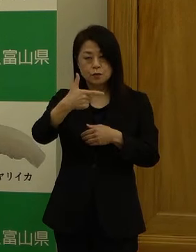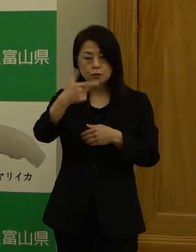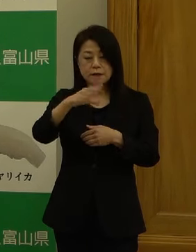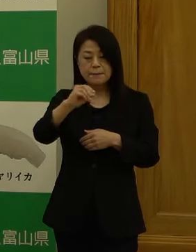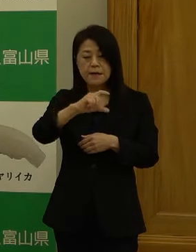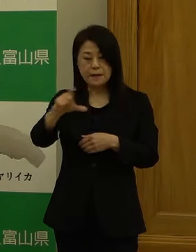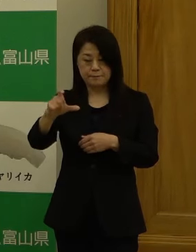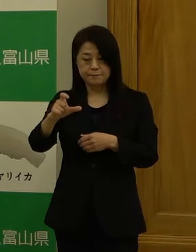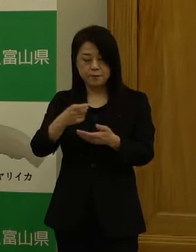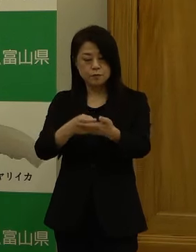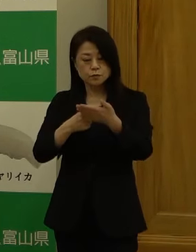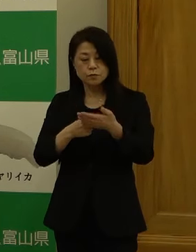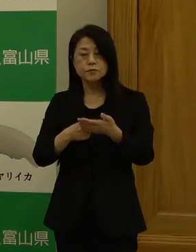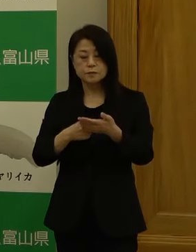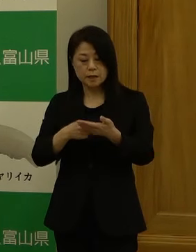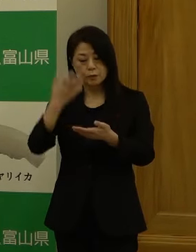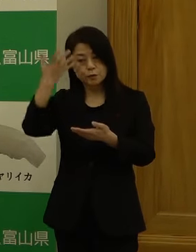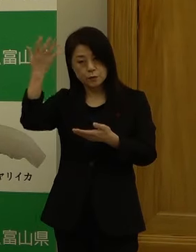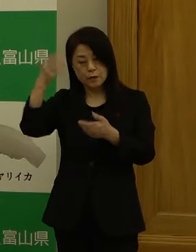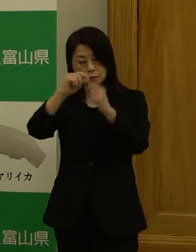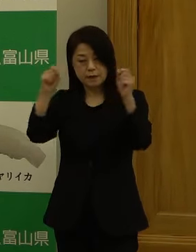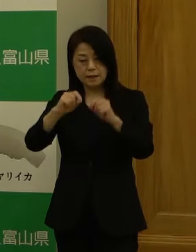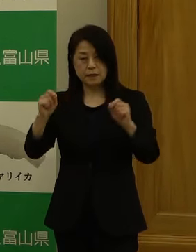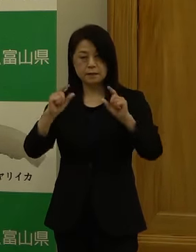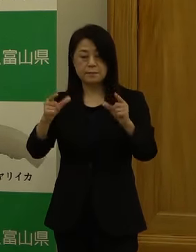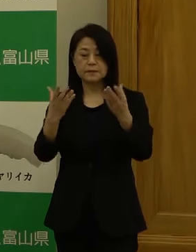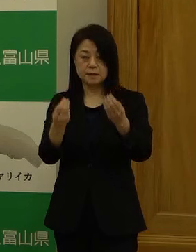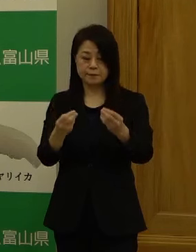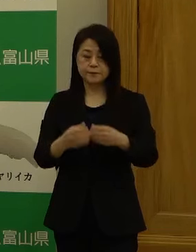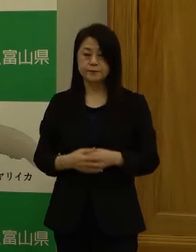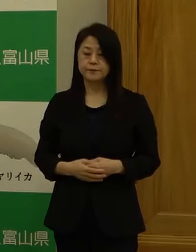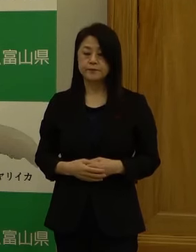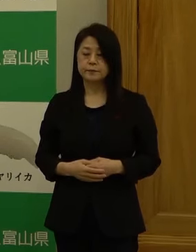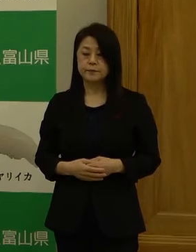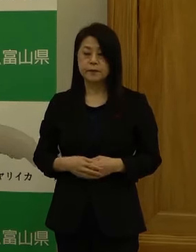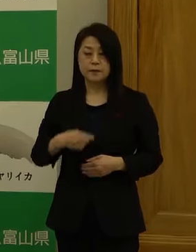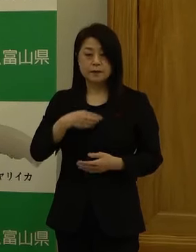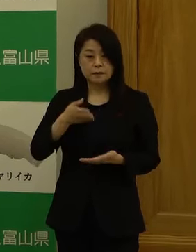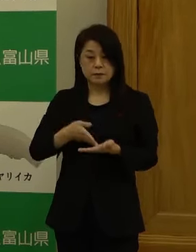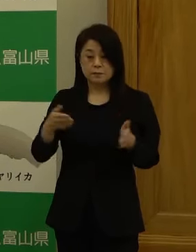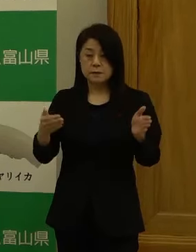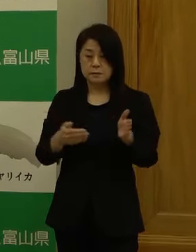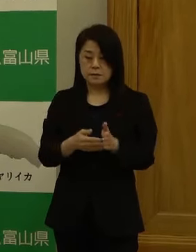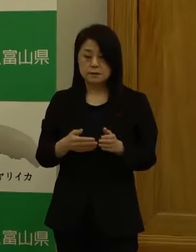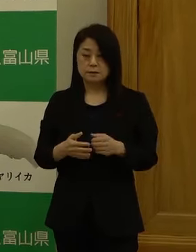計算結果を、推計結果が出ております。はい、冒頭私からは以上です。